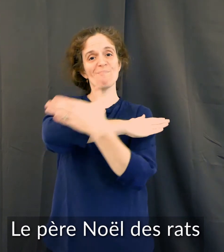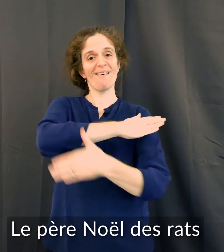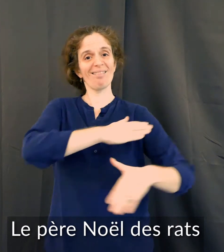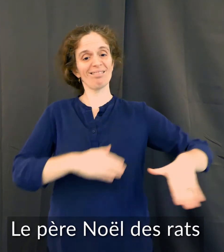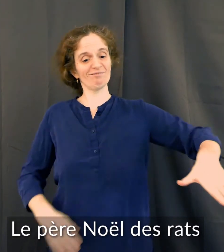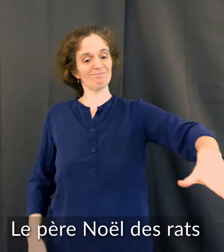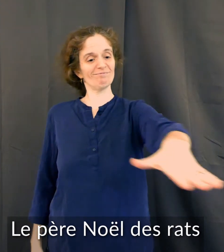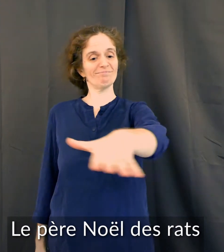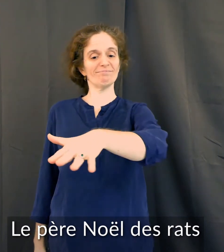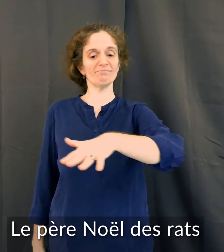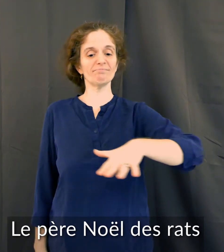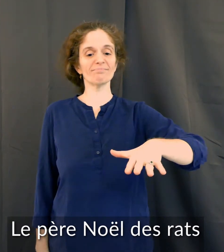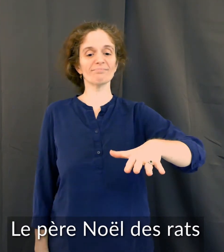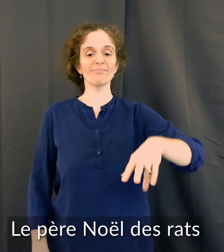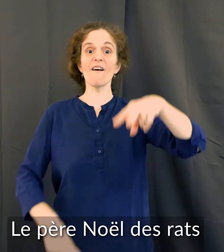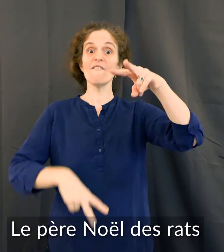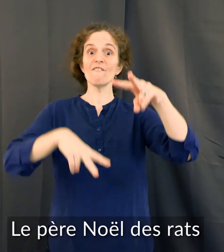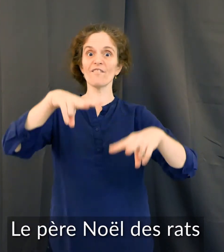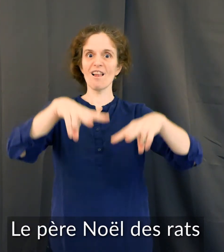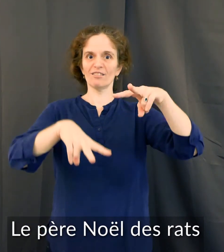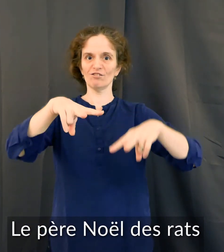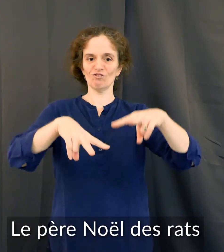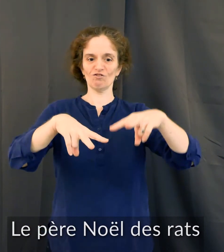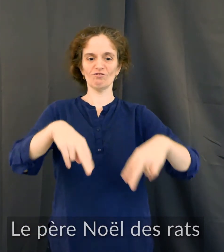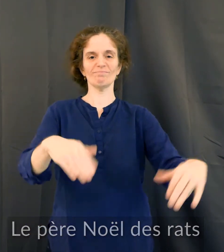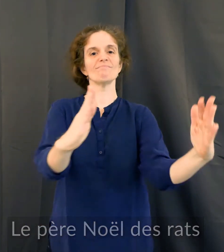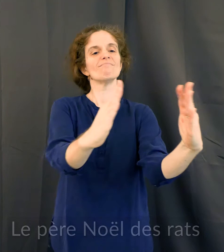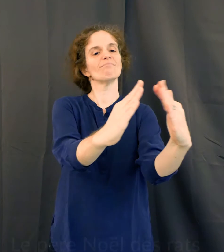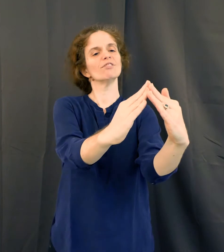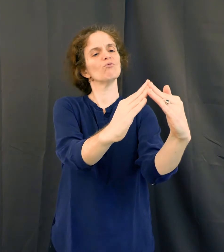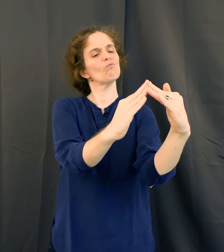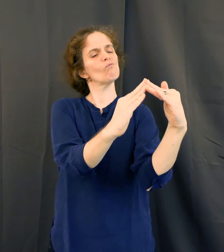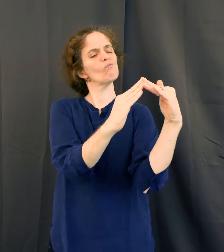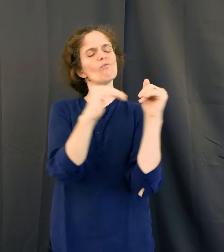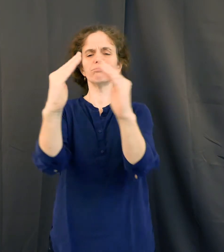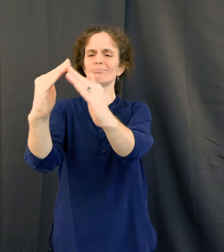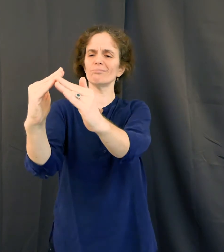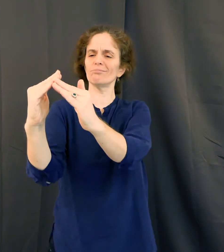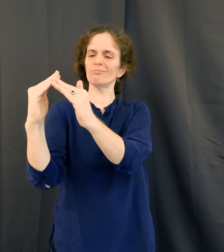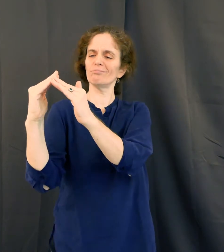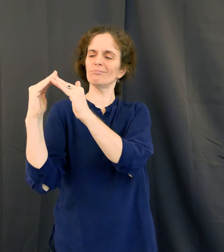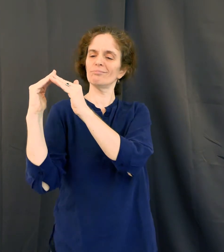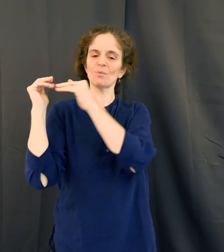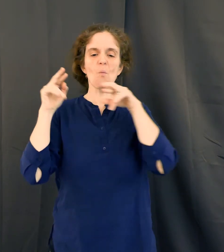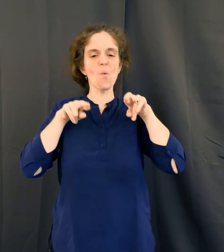Il était une fois à la campagne un village. Dans ce village, il y avait tout plein de